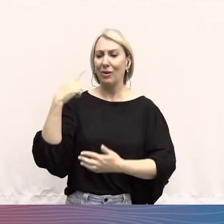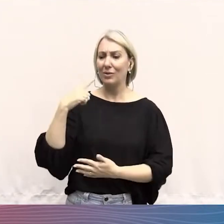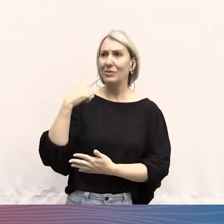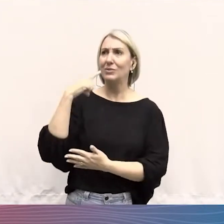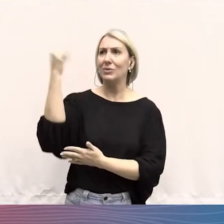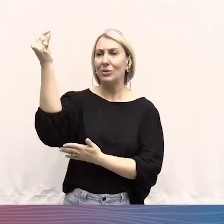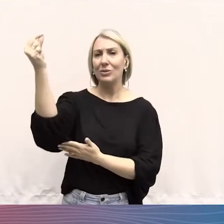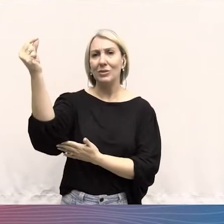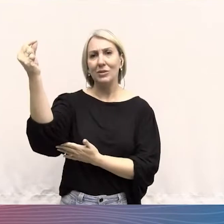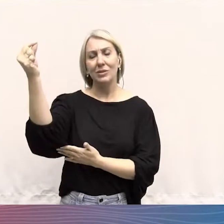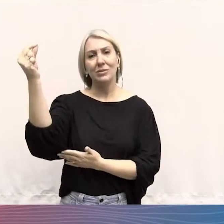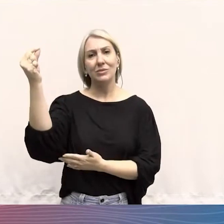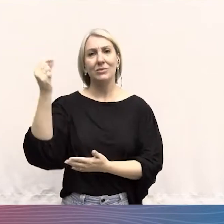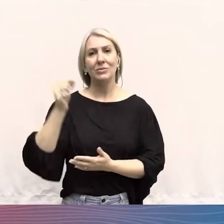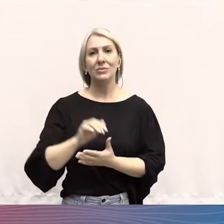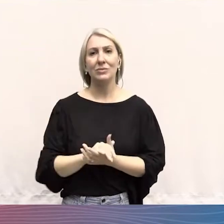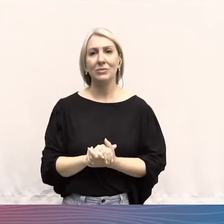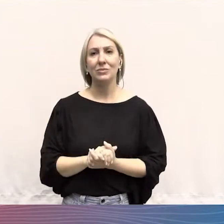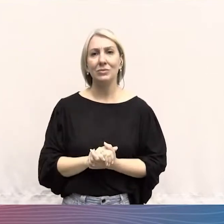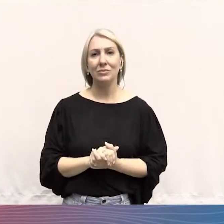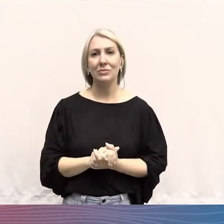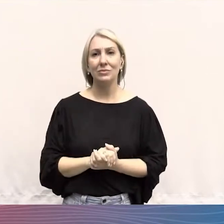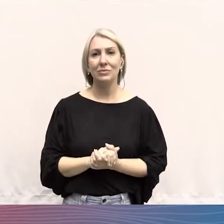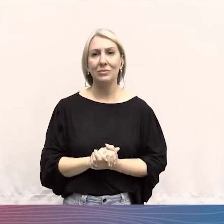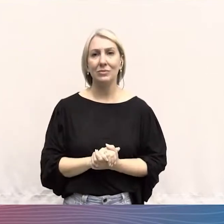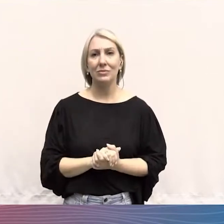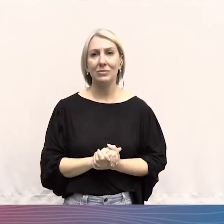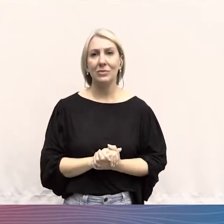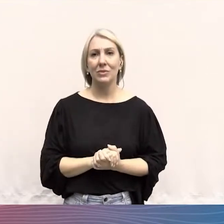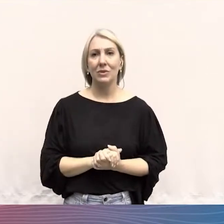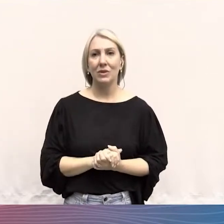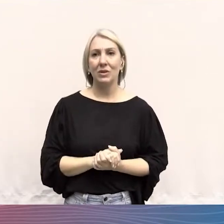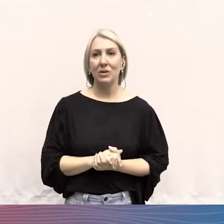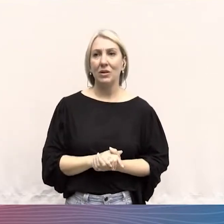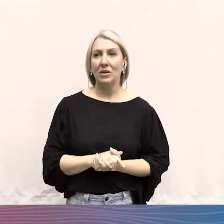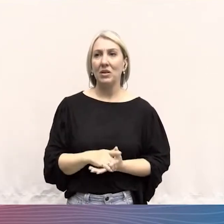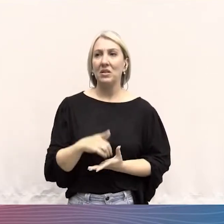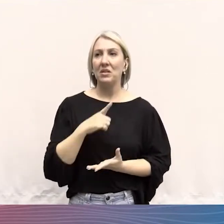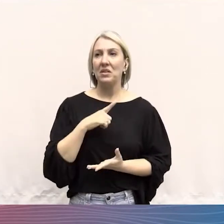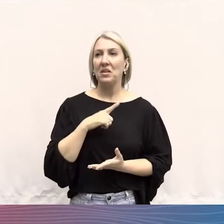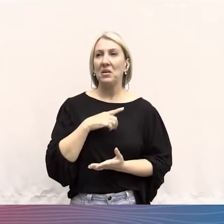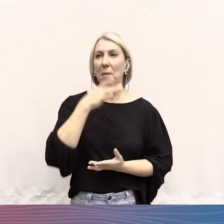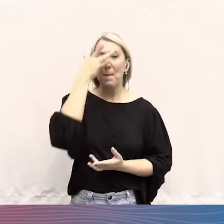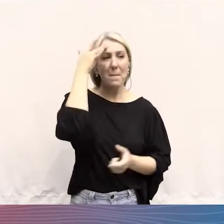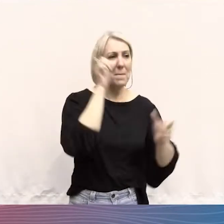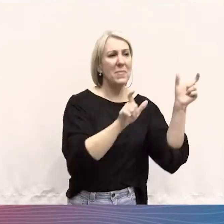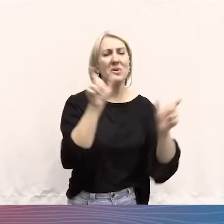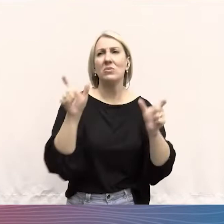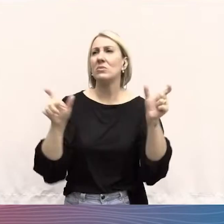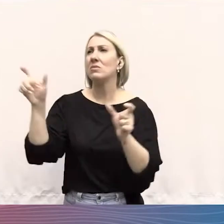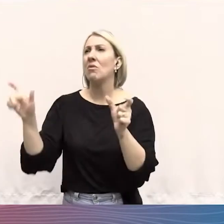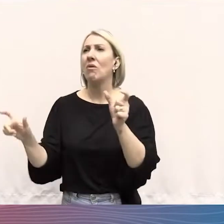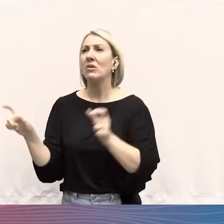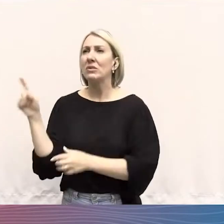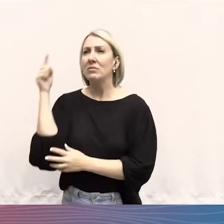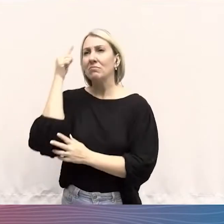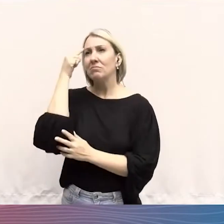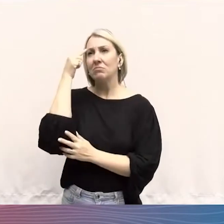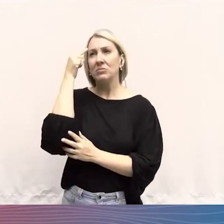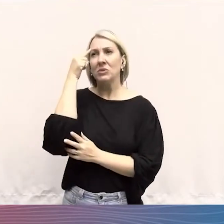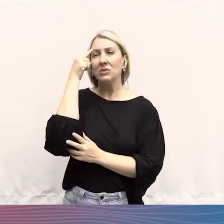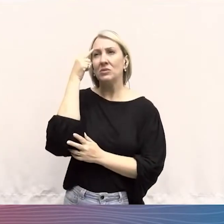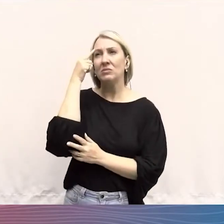tinham uma corrente que diz que predestinação é Deus, predeterminação de